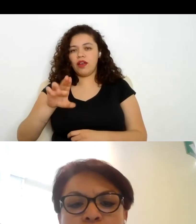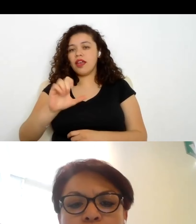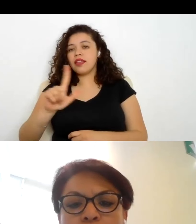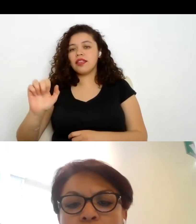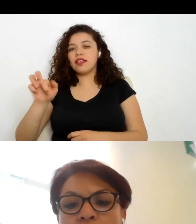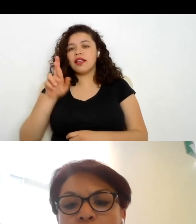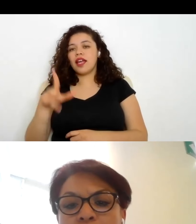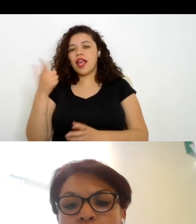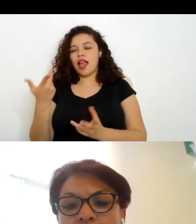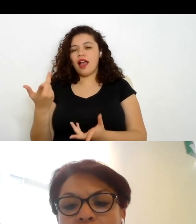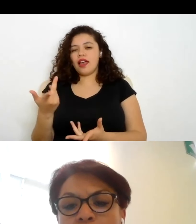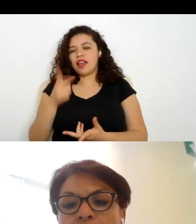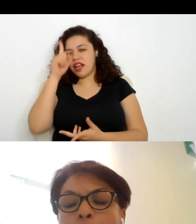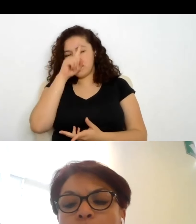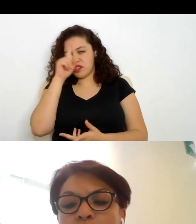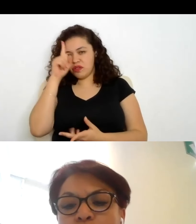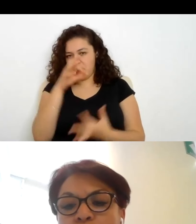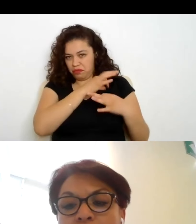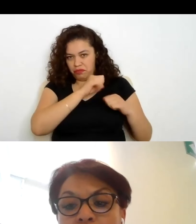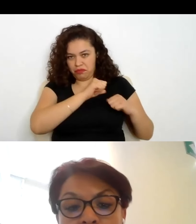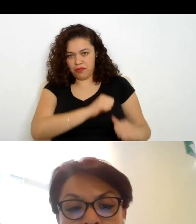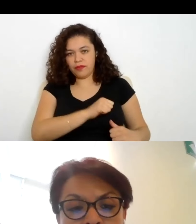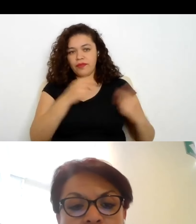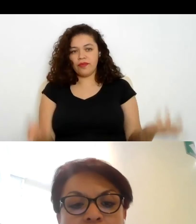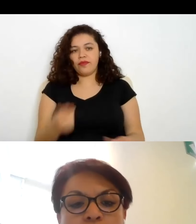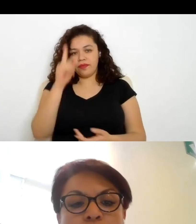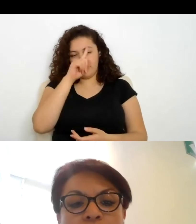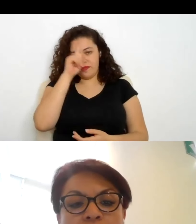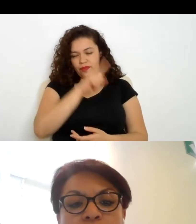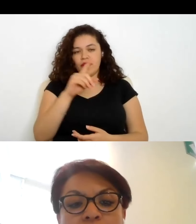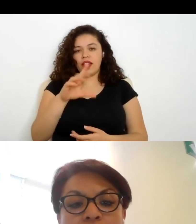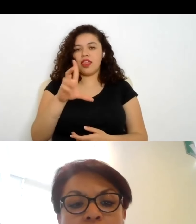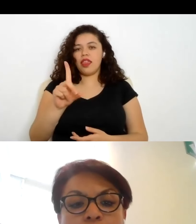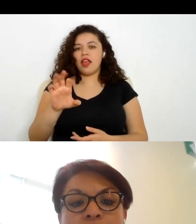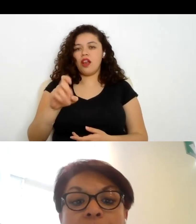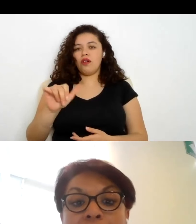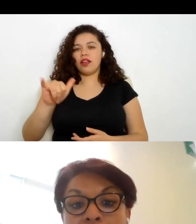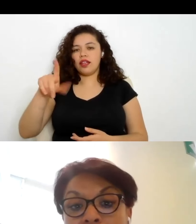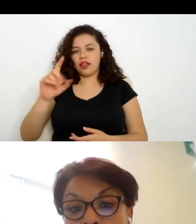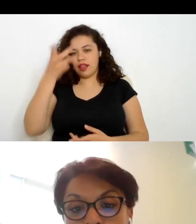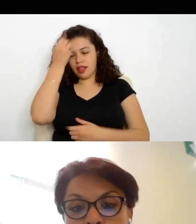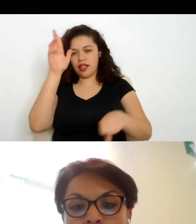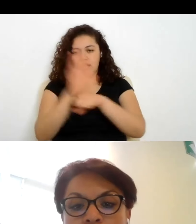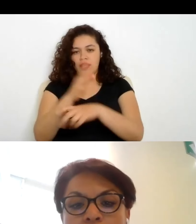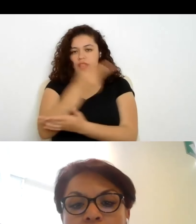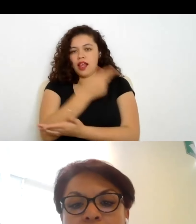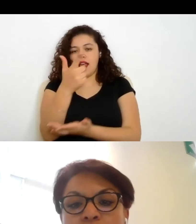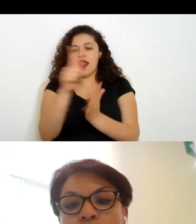Ceci estuvo colaborando en la firma de consultoría Deloitte como directora de legal interno,